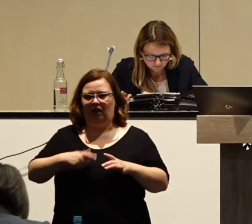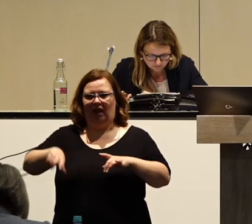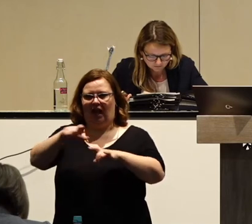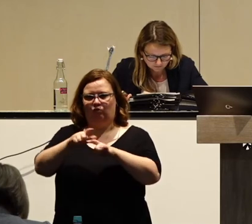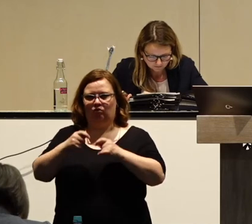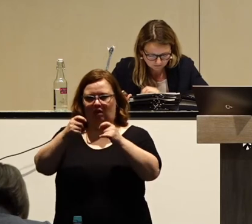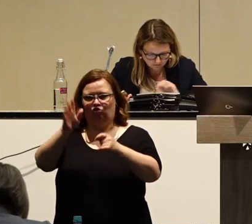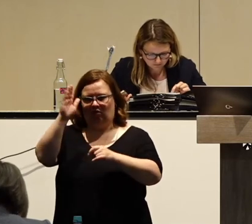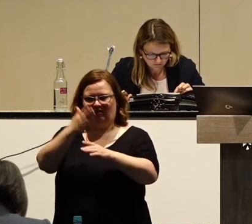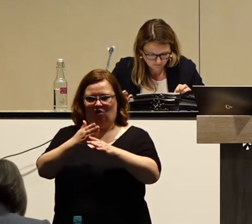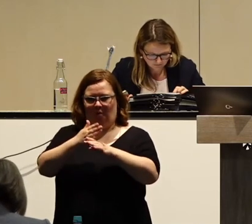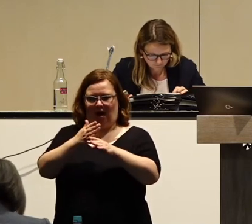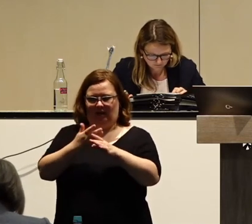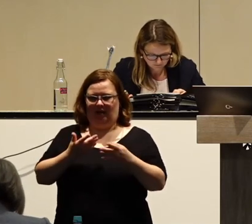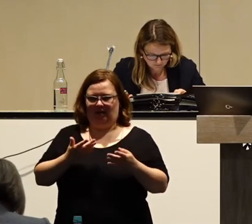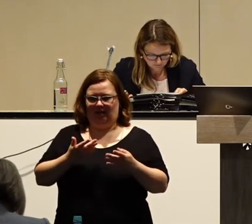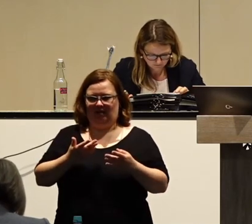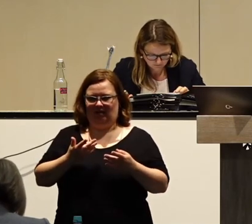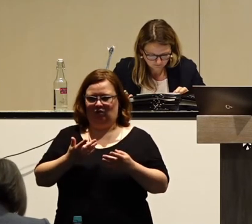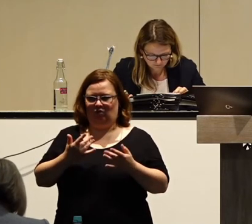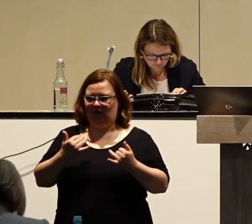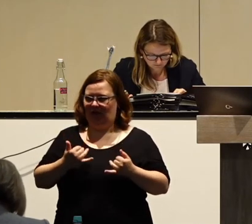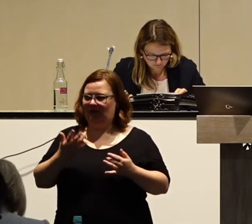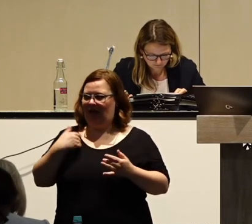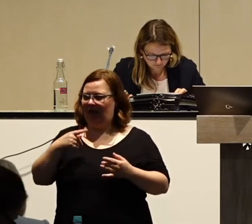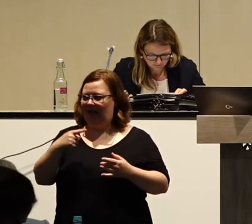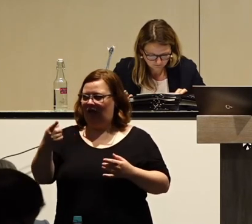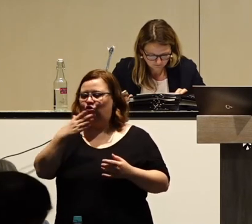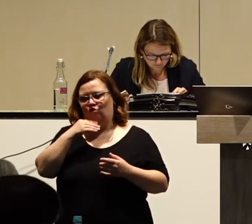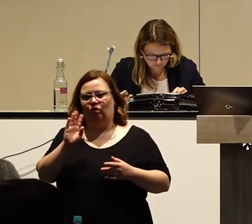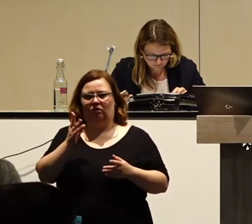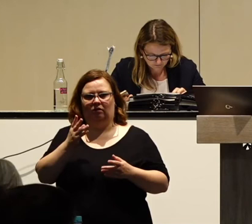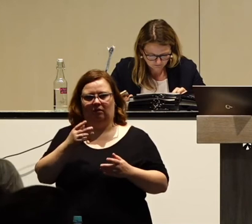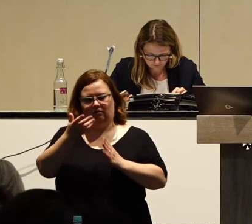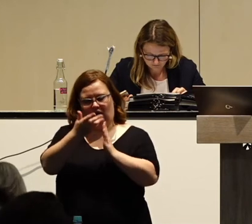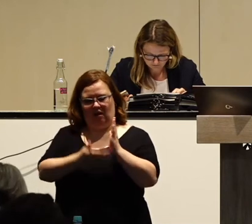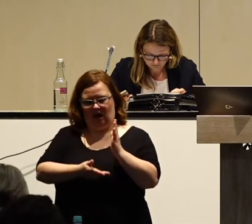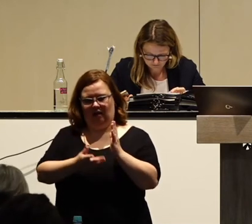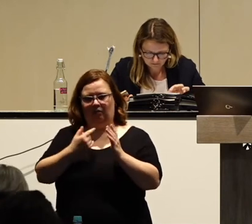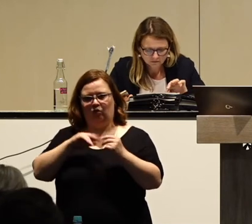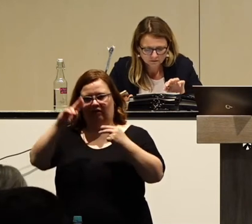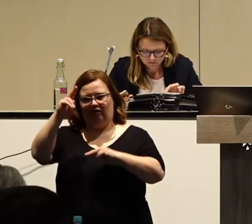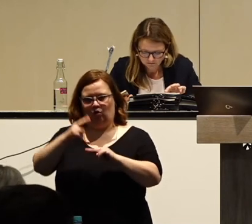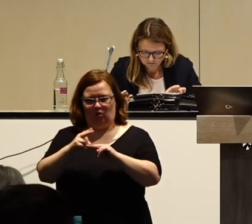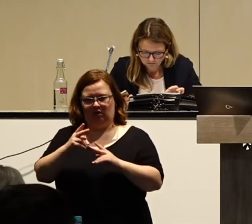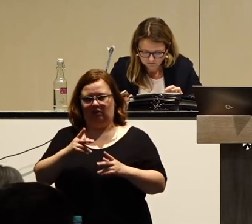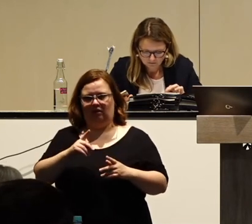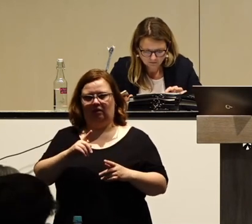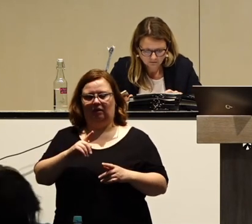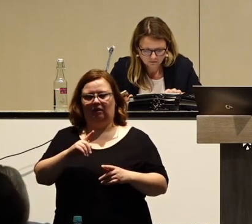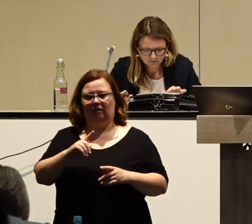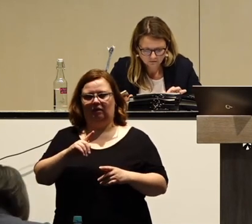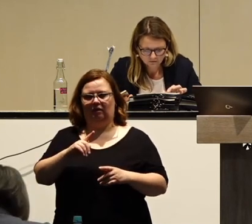Ergänzungsantrag ja schon vorbereitet und den haben wir jetzt, der Herr Gielke hat es sehr schön dargelegt, etwas verkürzt. Ich würde erst gern